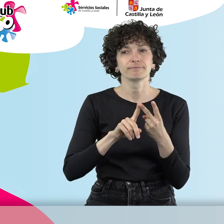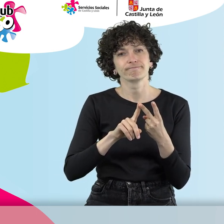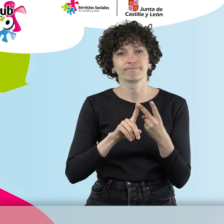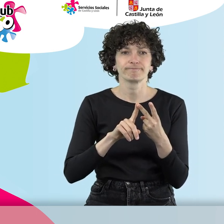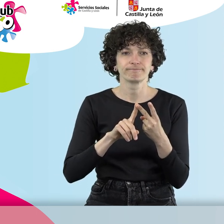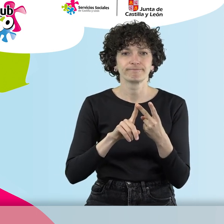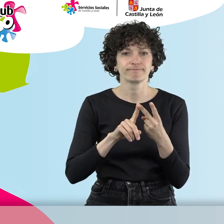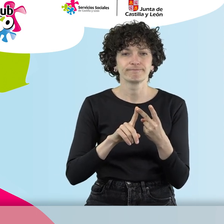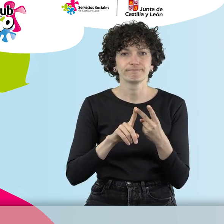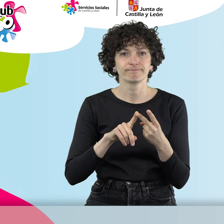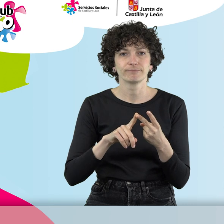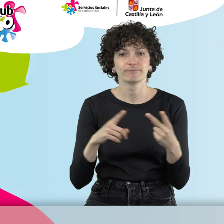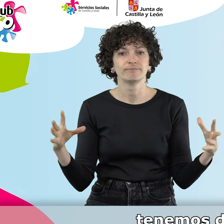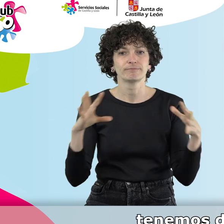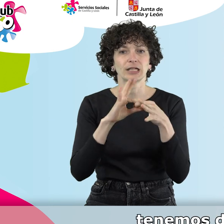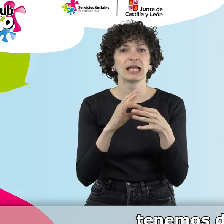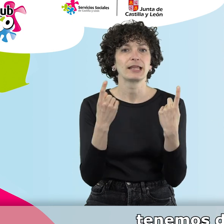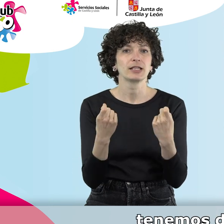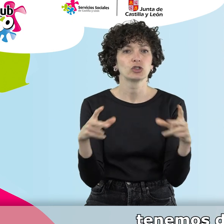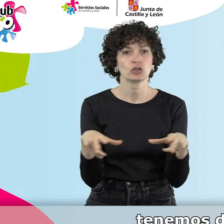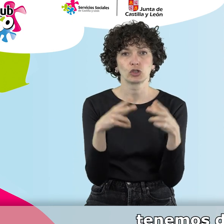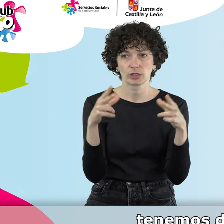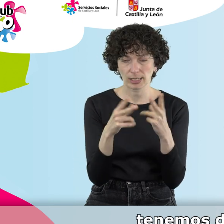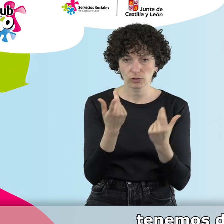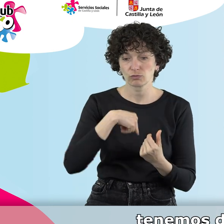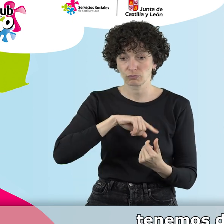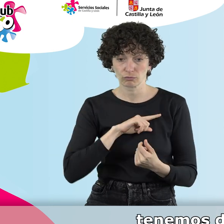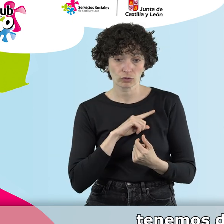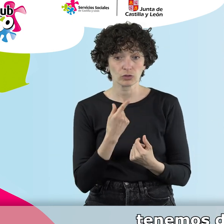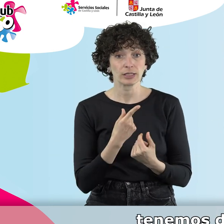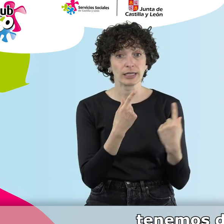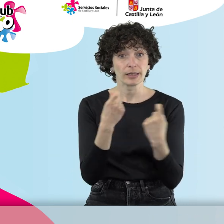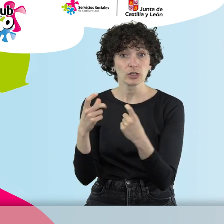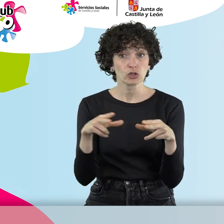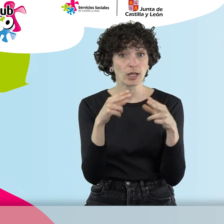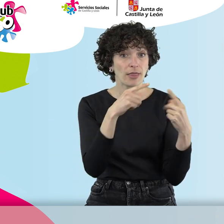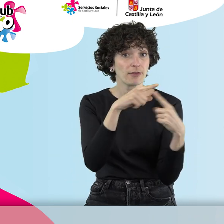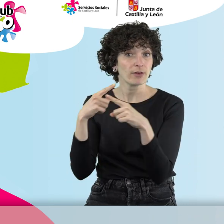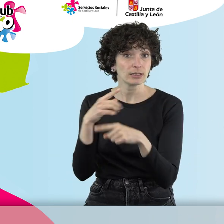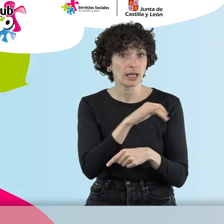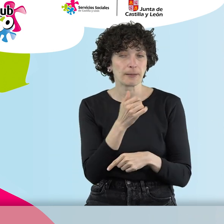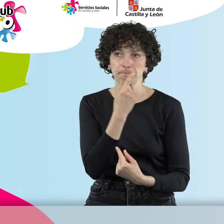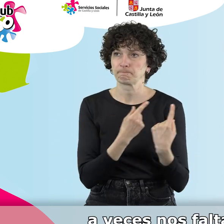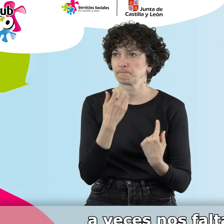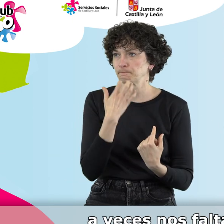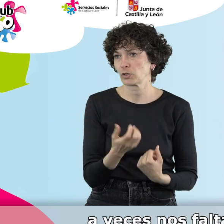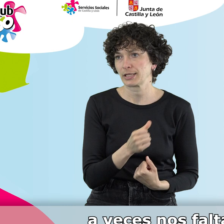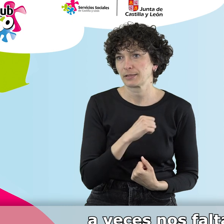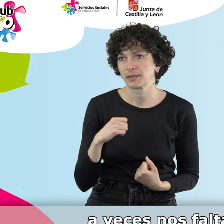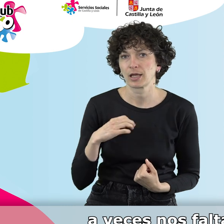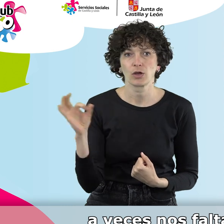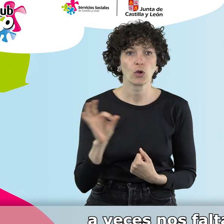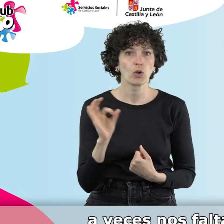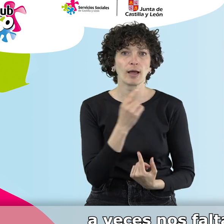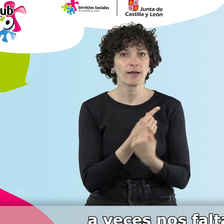con las necesidades sociales, ¿no? Tenemos distintas necesidades sociales, a veces es de intimidad, a veces